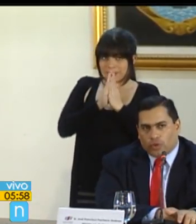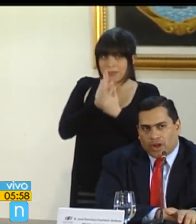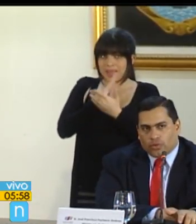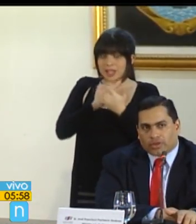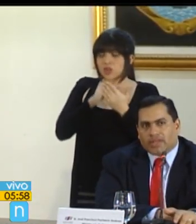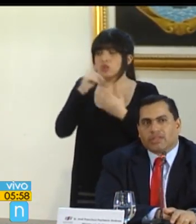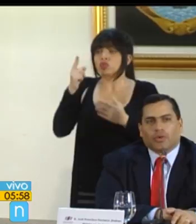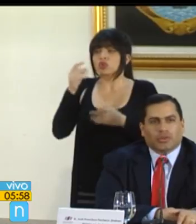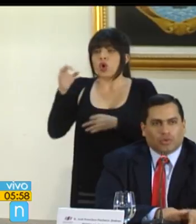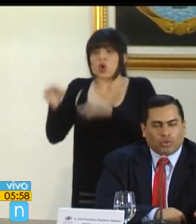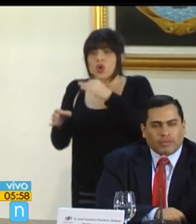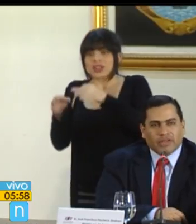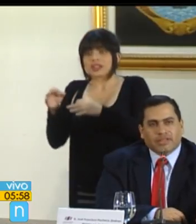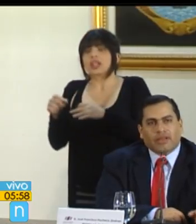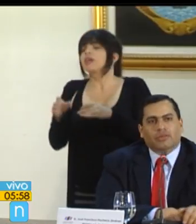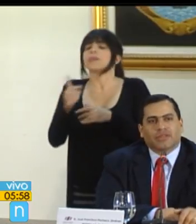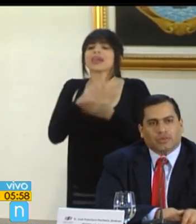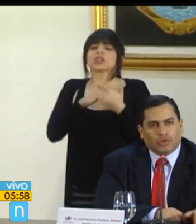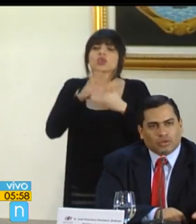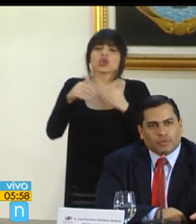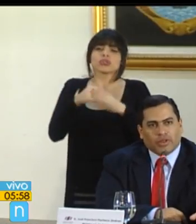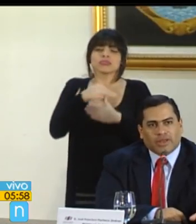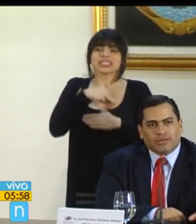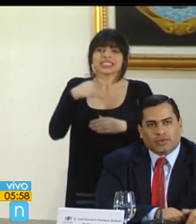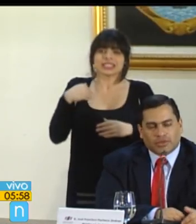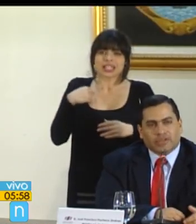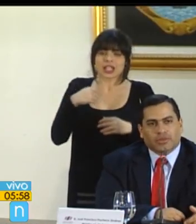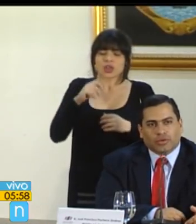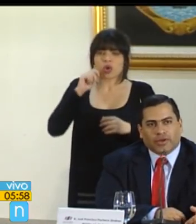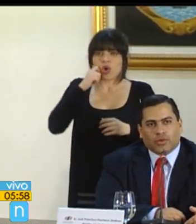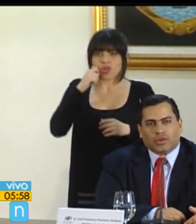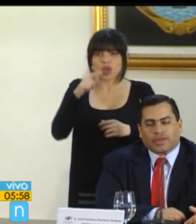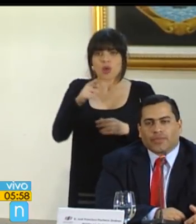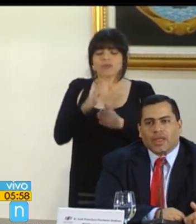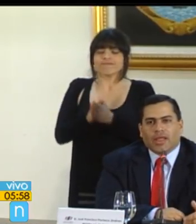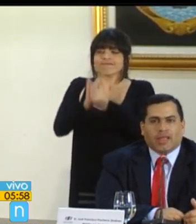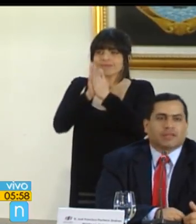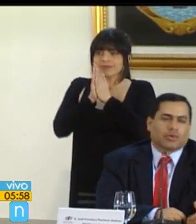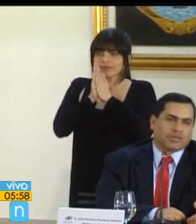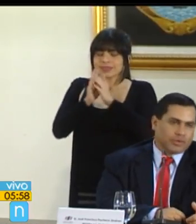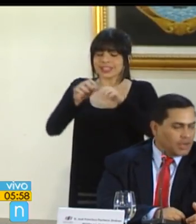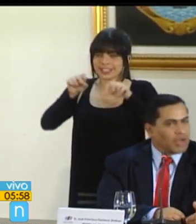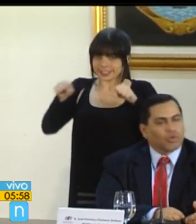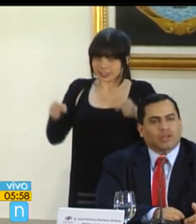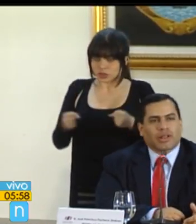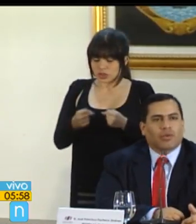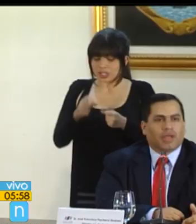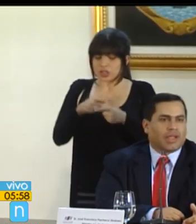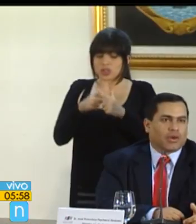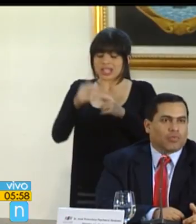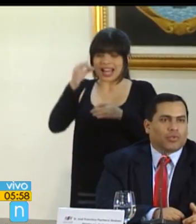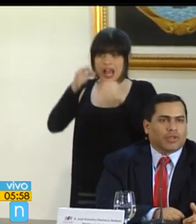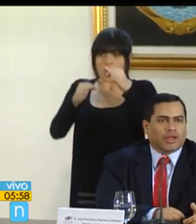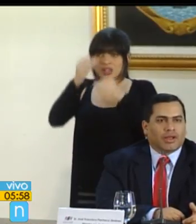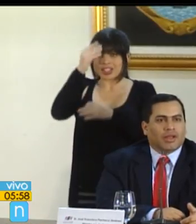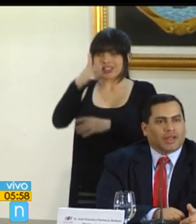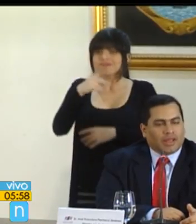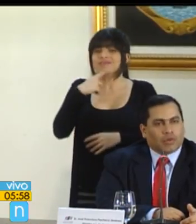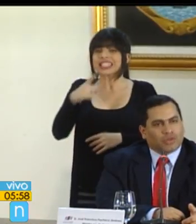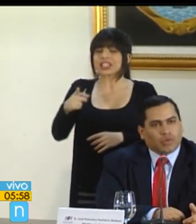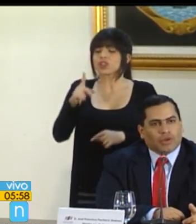no solo a la Corte, sino a todos los ministerios y a todos los poderes, una solicitud de recorte. En esta ocasión la Corte dijo que ella no